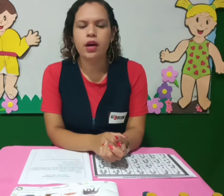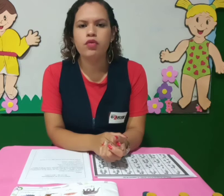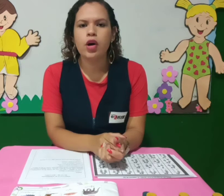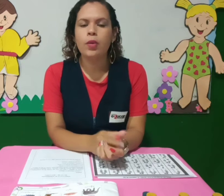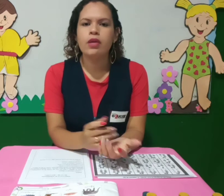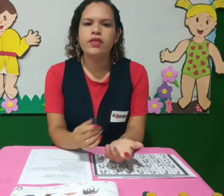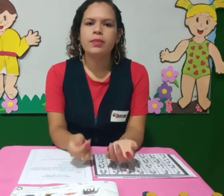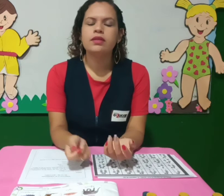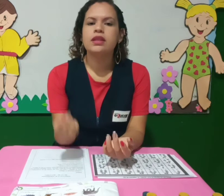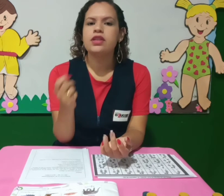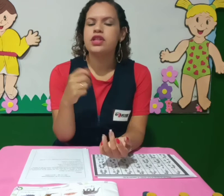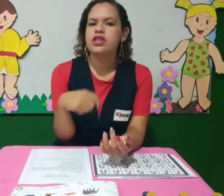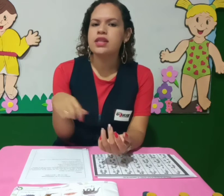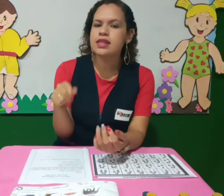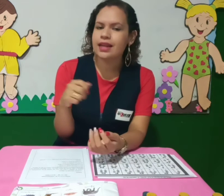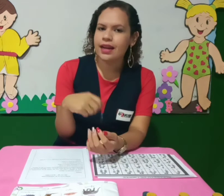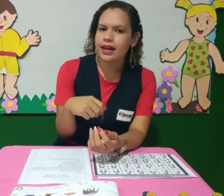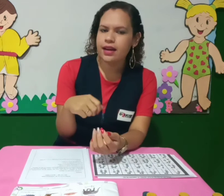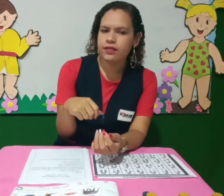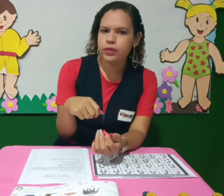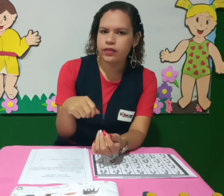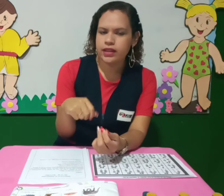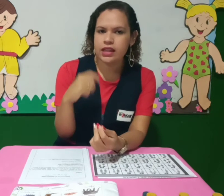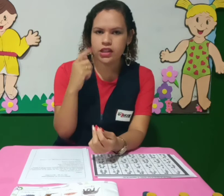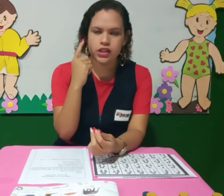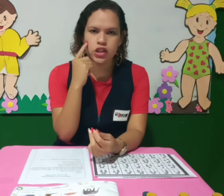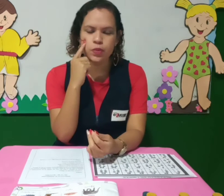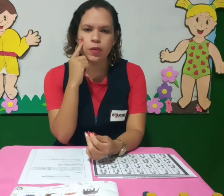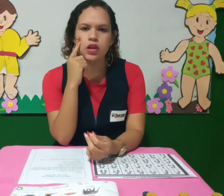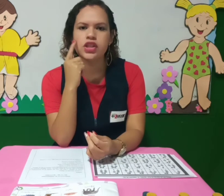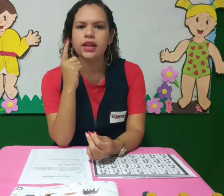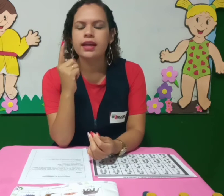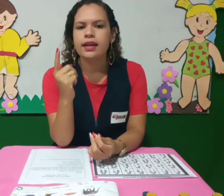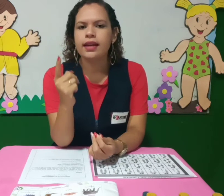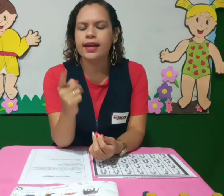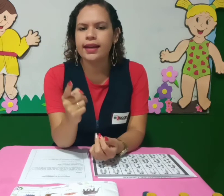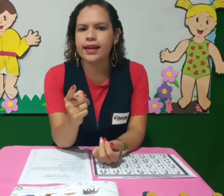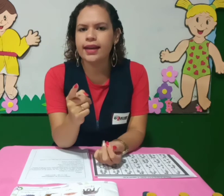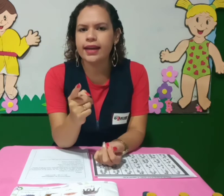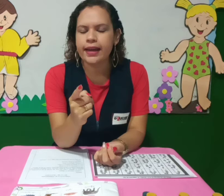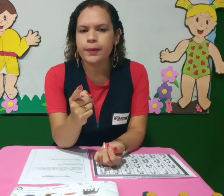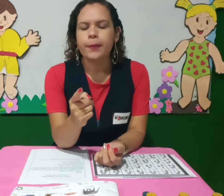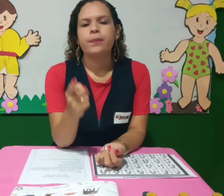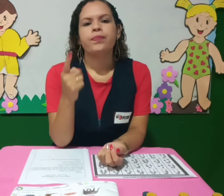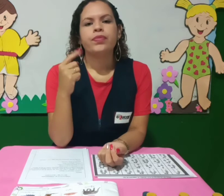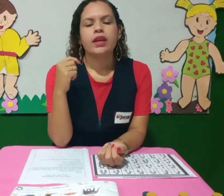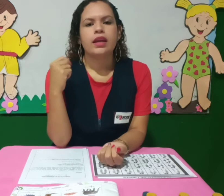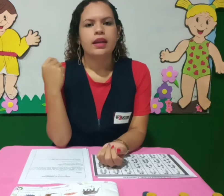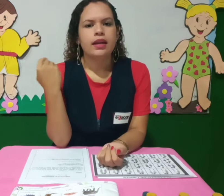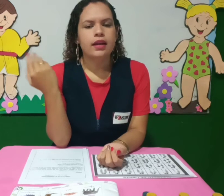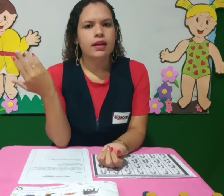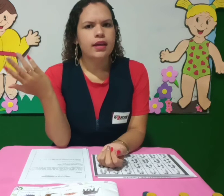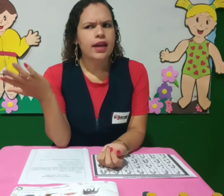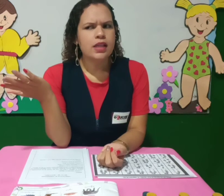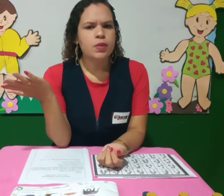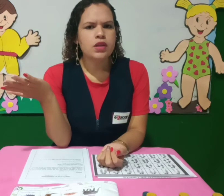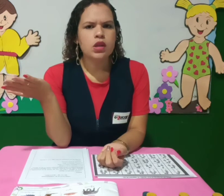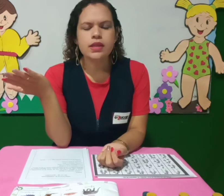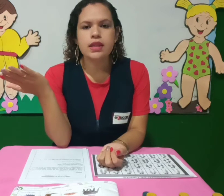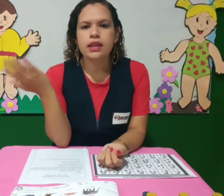o alfabeto que a gente escreve, não é verdade? Que a gente pode ler. E as pessoas que